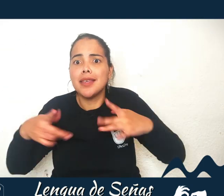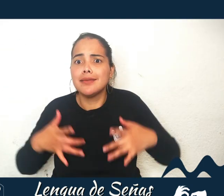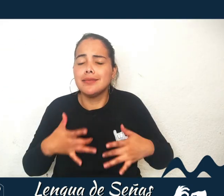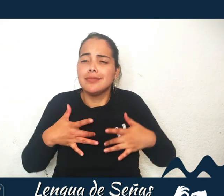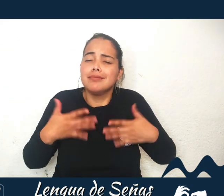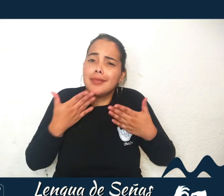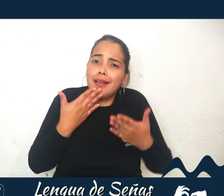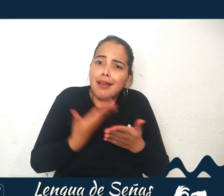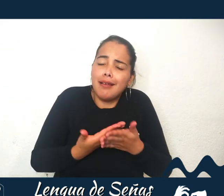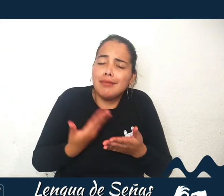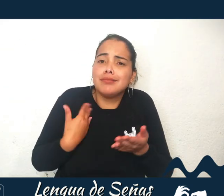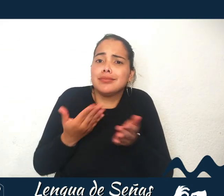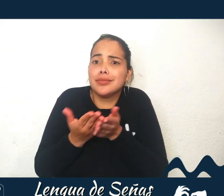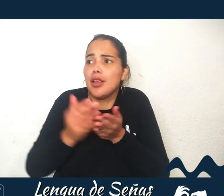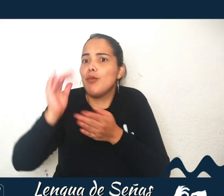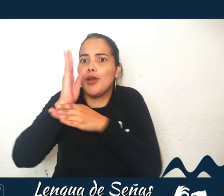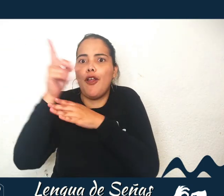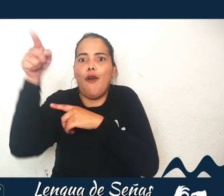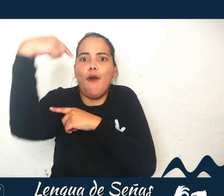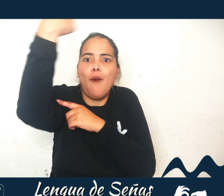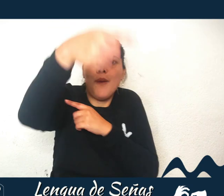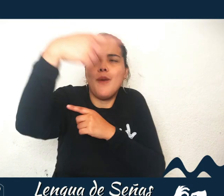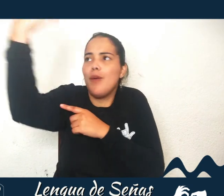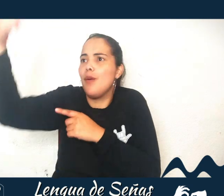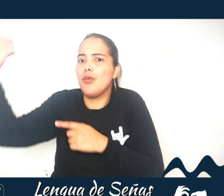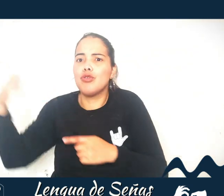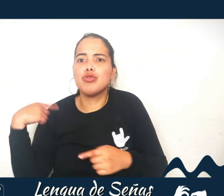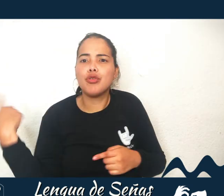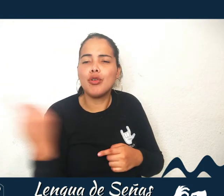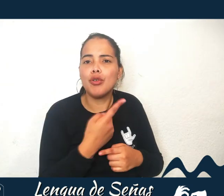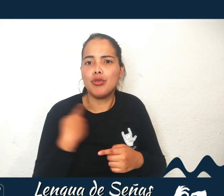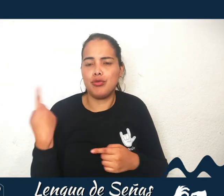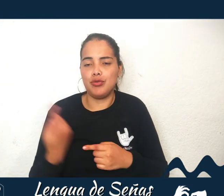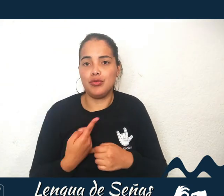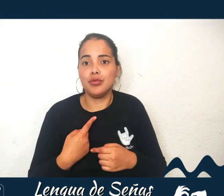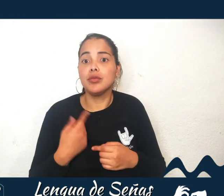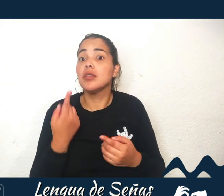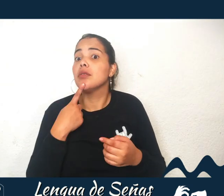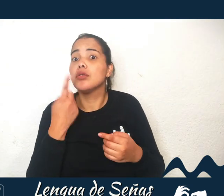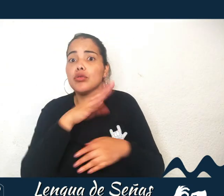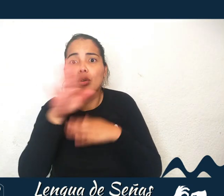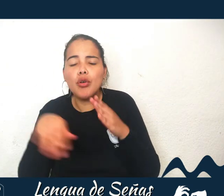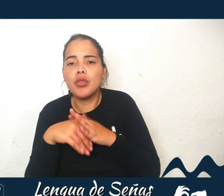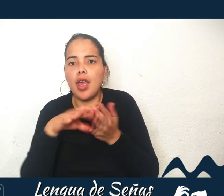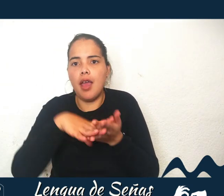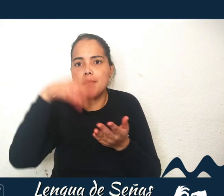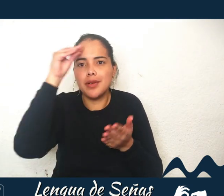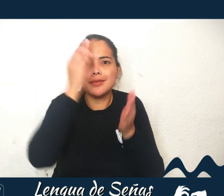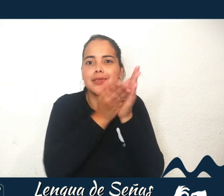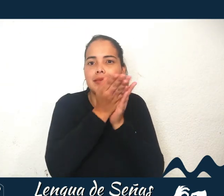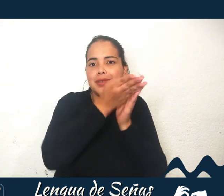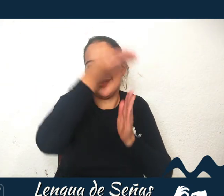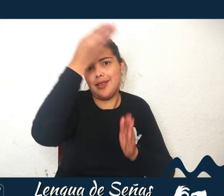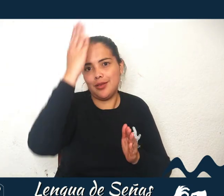alguien en el que otra persona participa. Y en todo es la obra